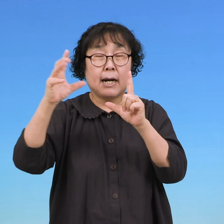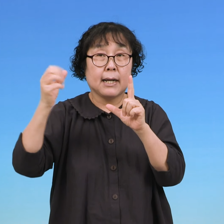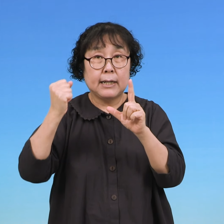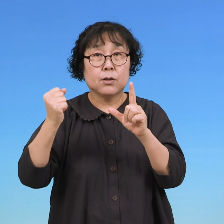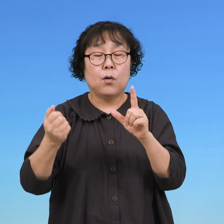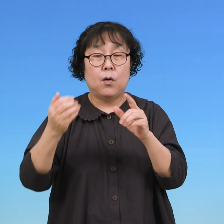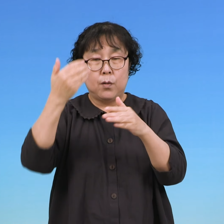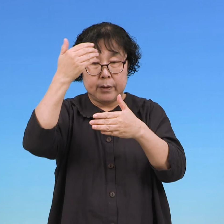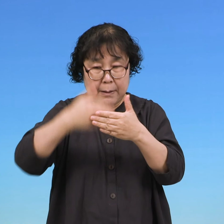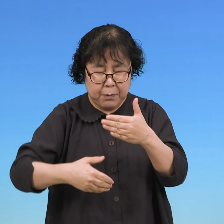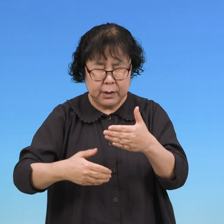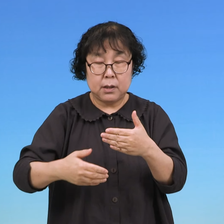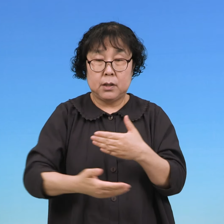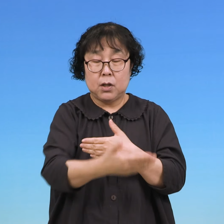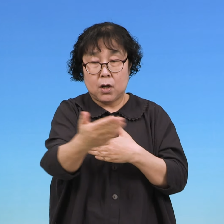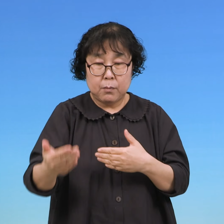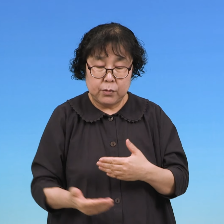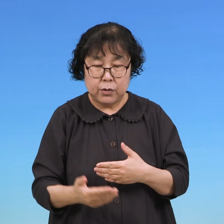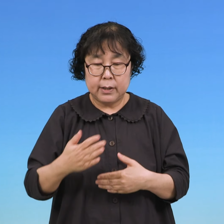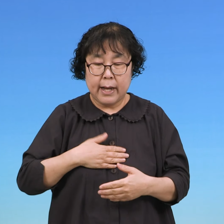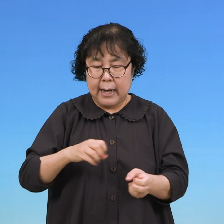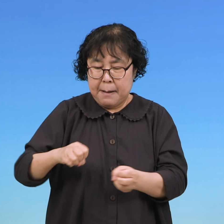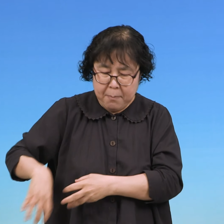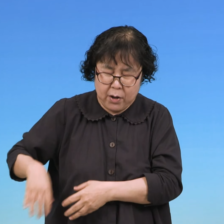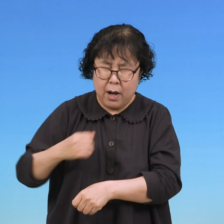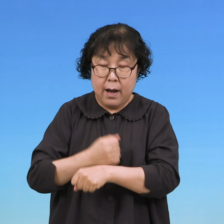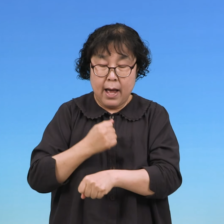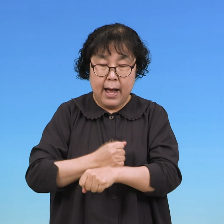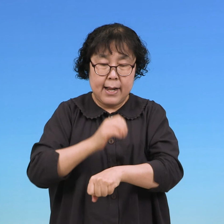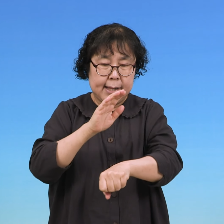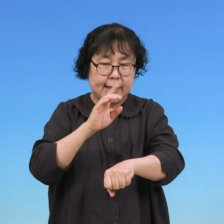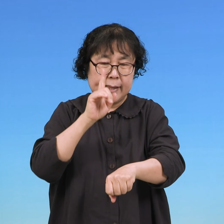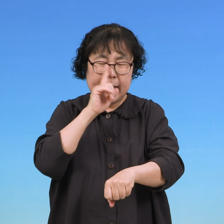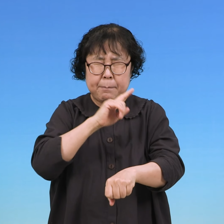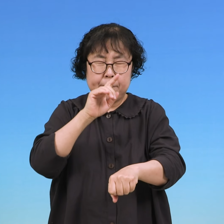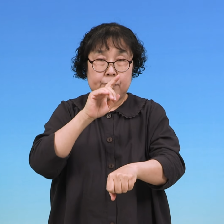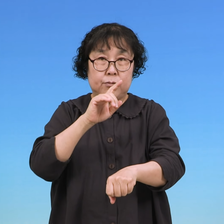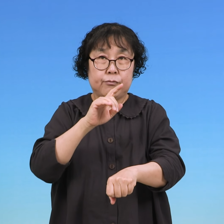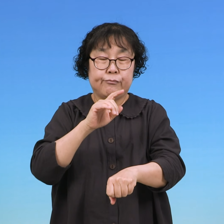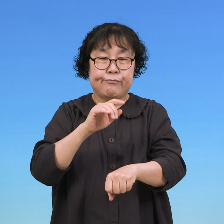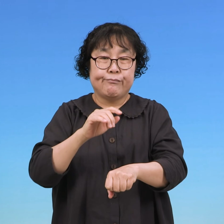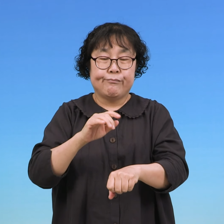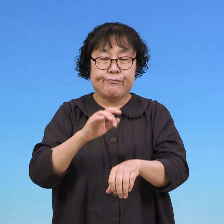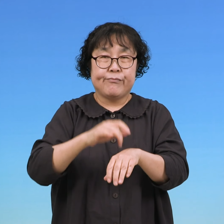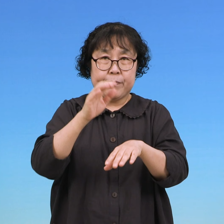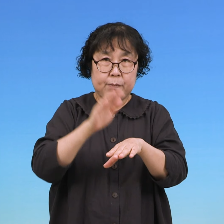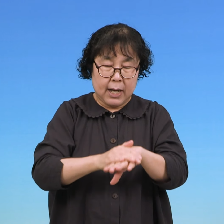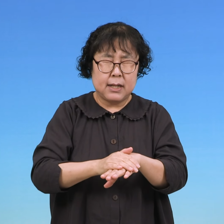나머지는 여러분들이 계속 묵상하시면서 철폐해야 될 잘못된 관행을 만들어 가시면 됩니다.